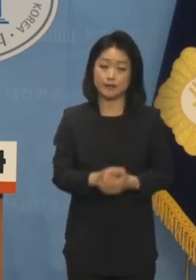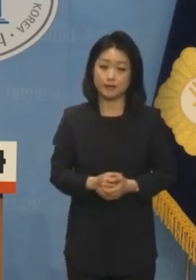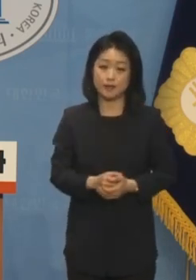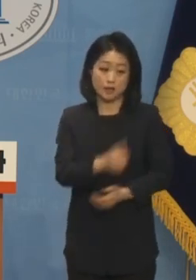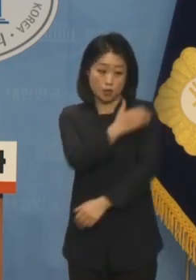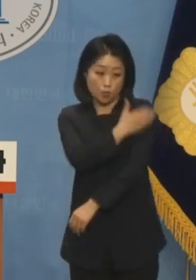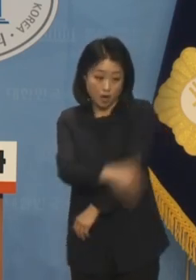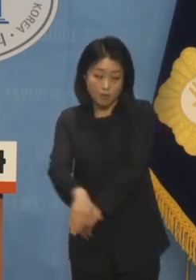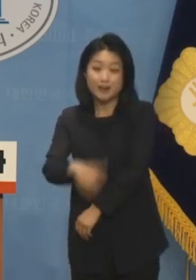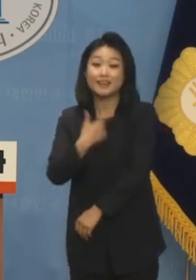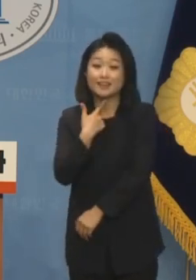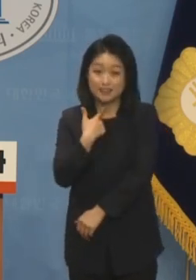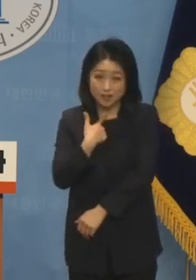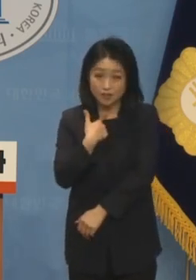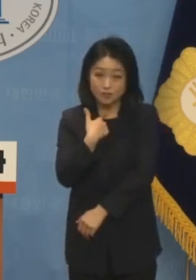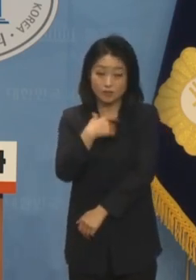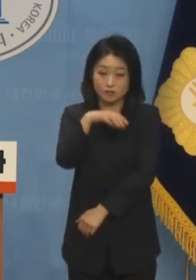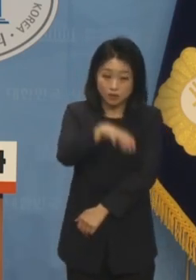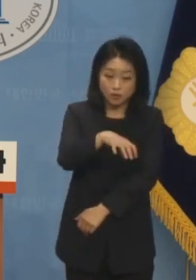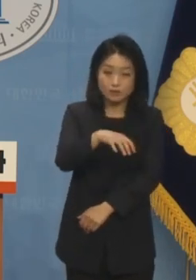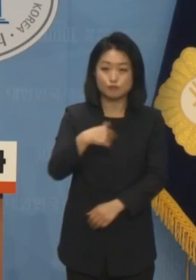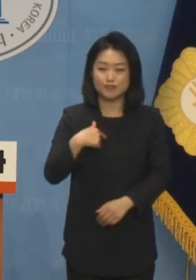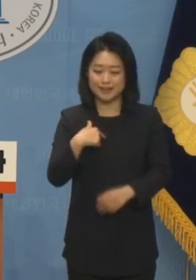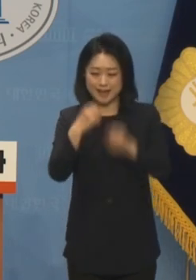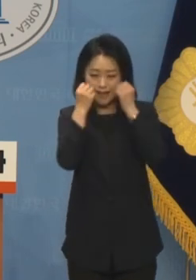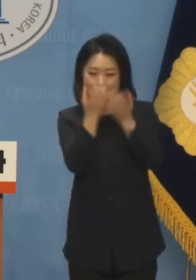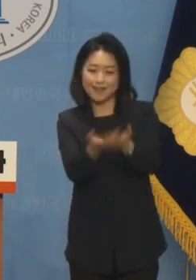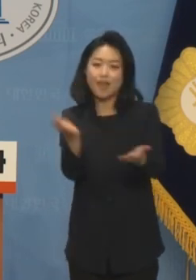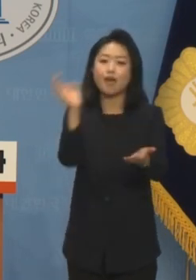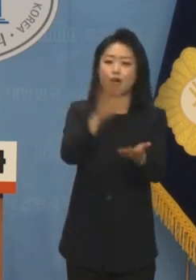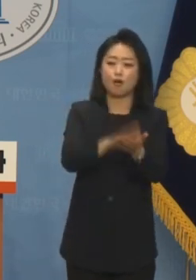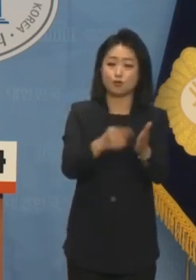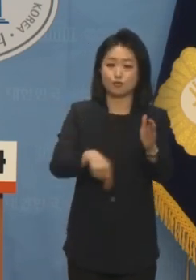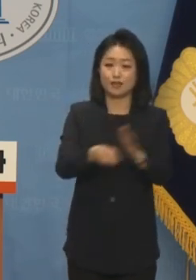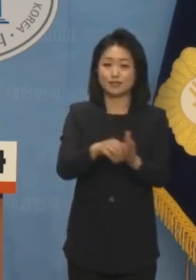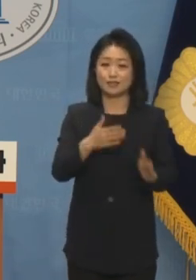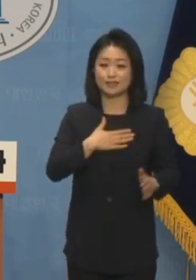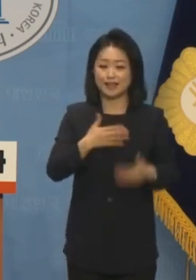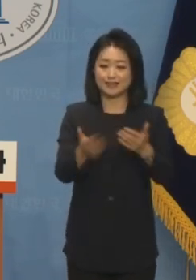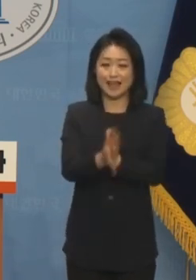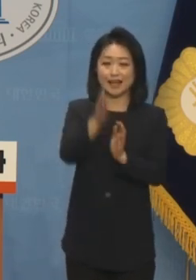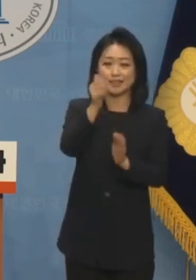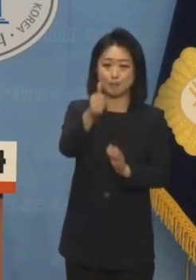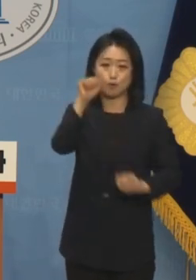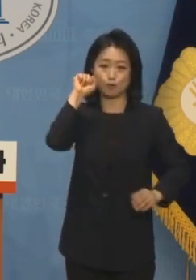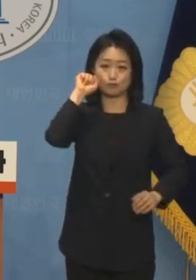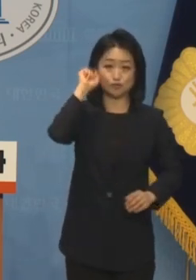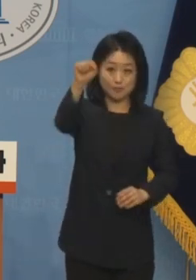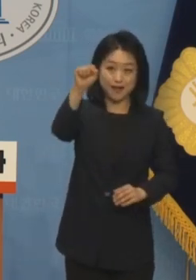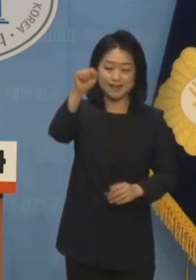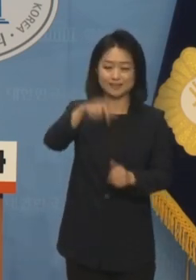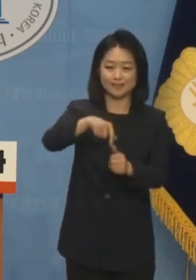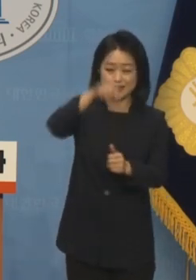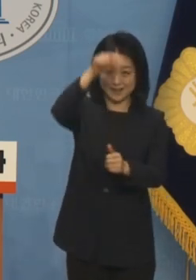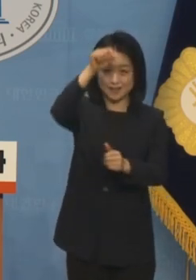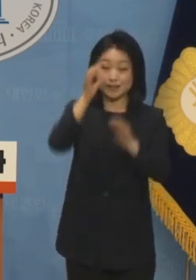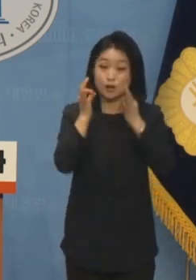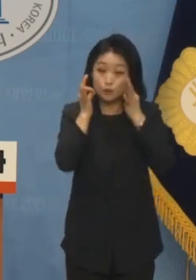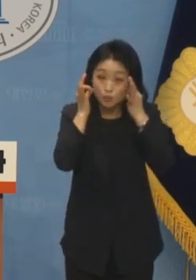외면한 외양간, 개혁신당이 고칠 수 있도록 허은하가 당대표가 되어 최선을 다하겠습니다.